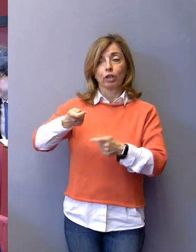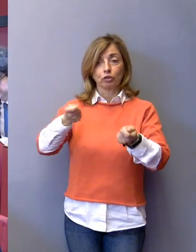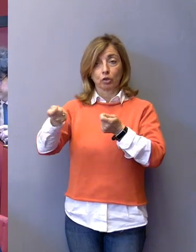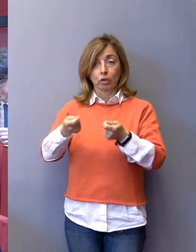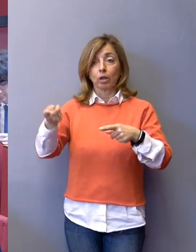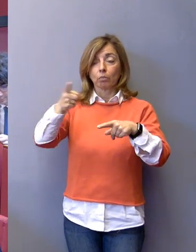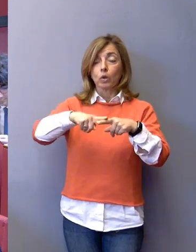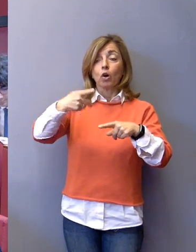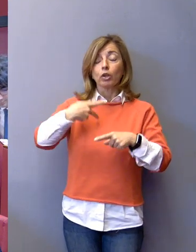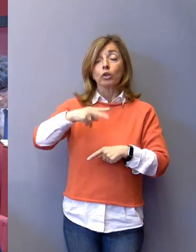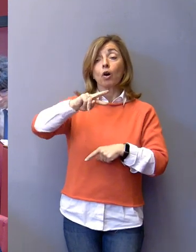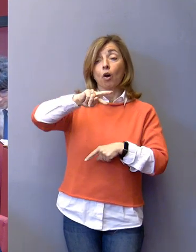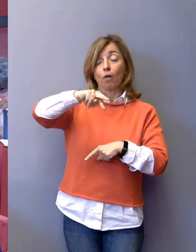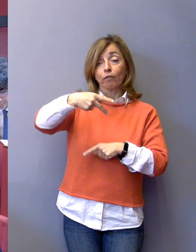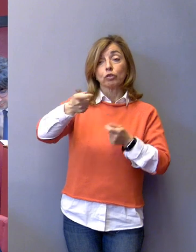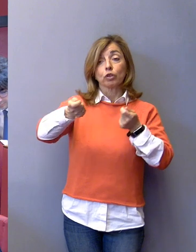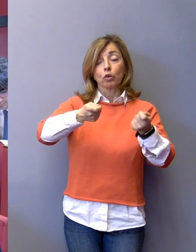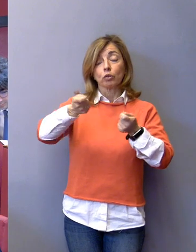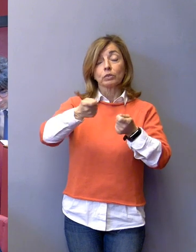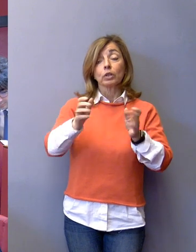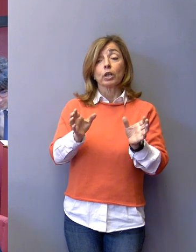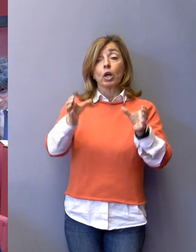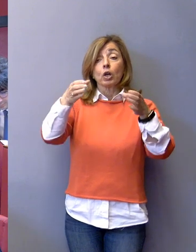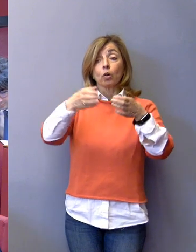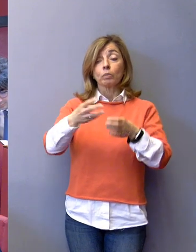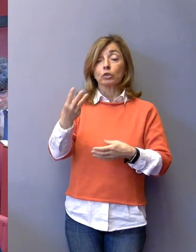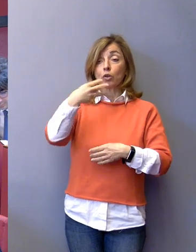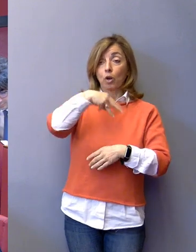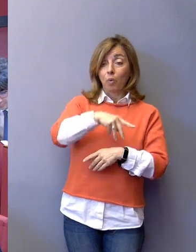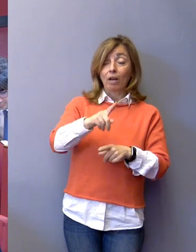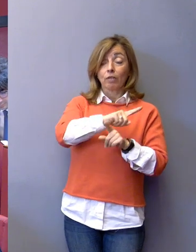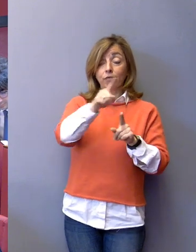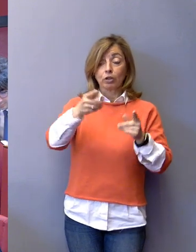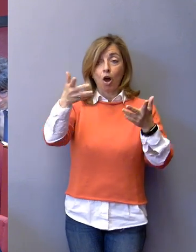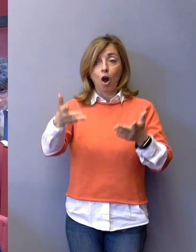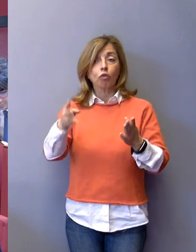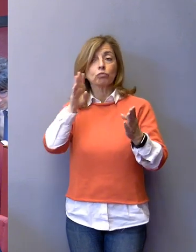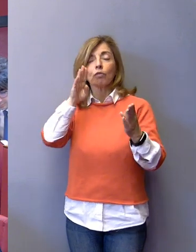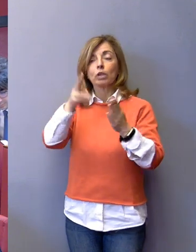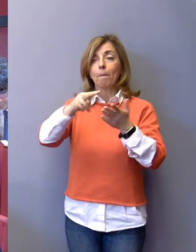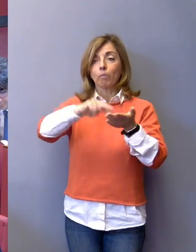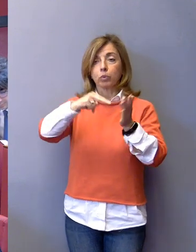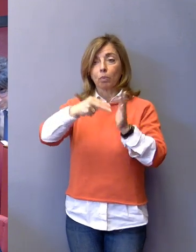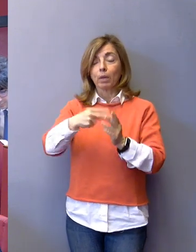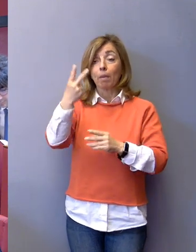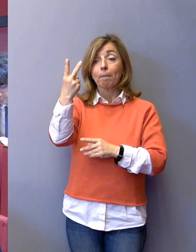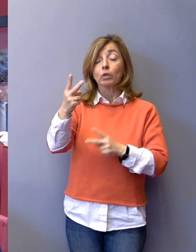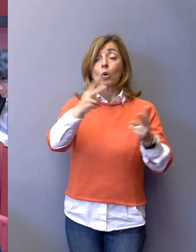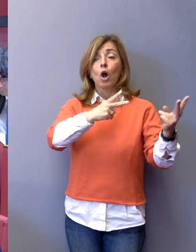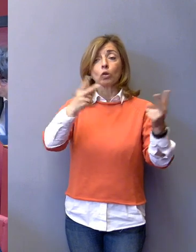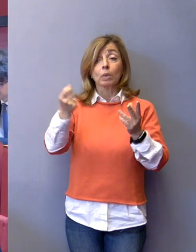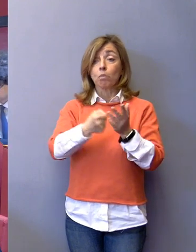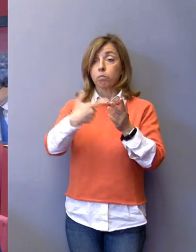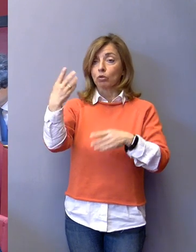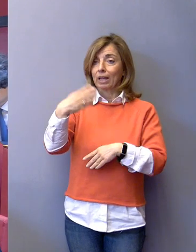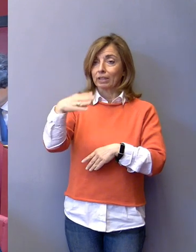della commissione Welfare che non ha ancora ad oggi affrontato il fatto che due degli ospedali principali di Genova Gallino e scassi non ti